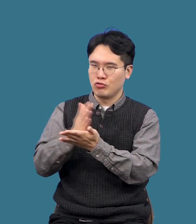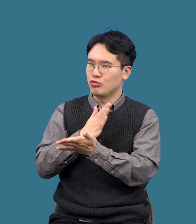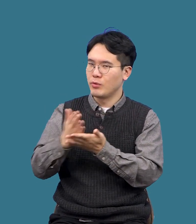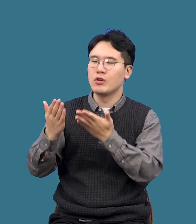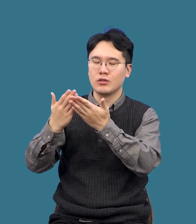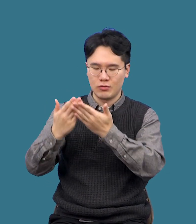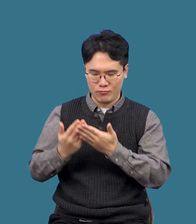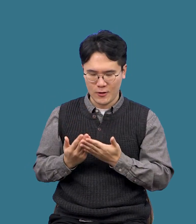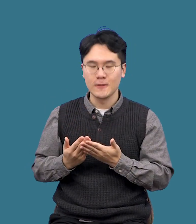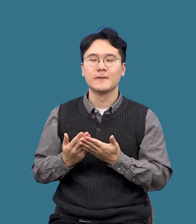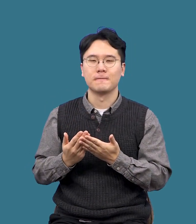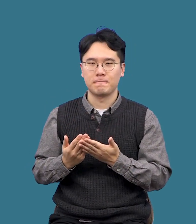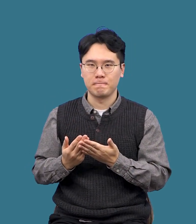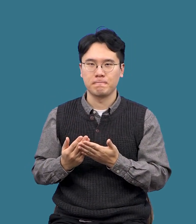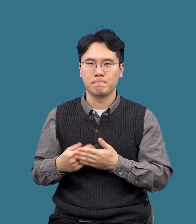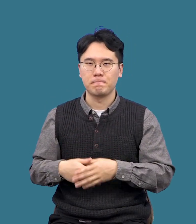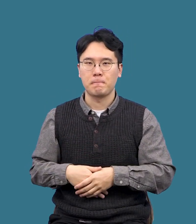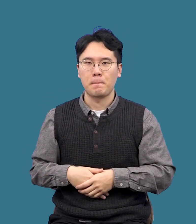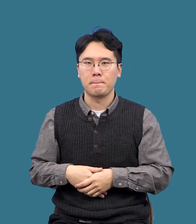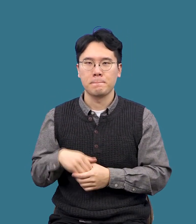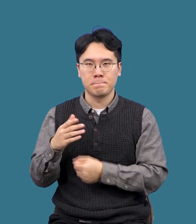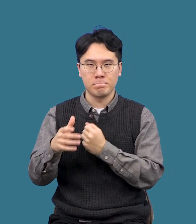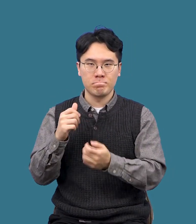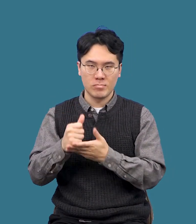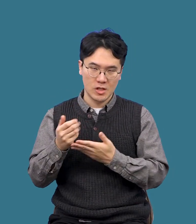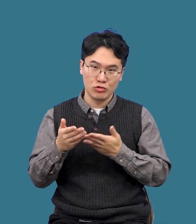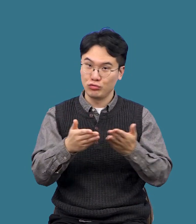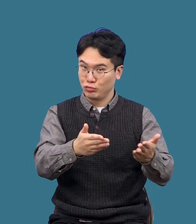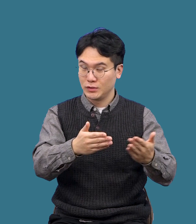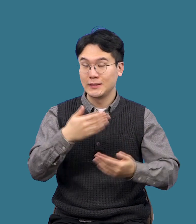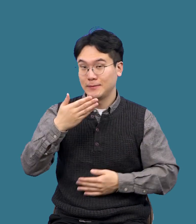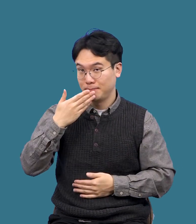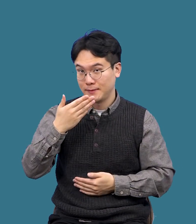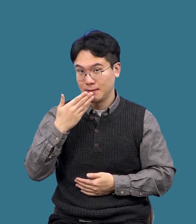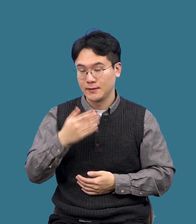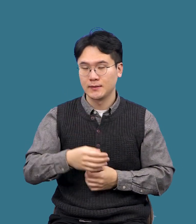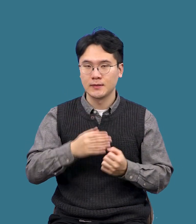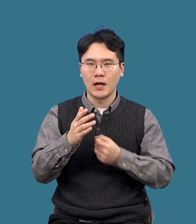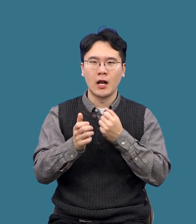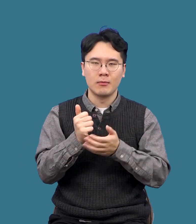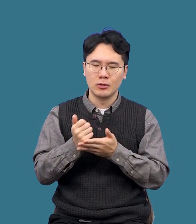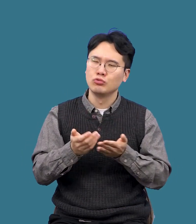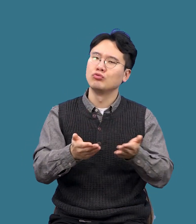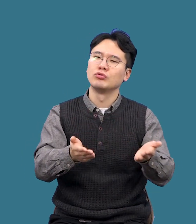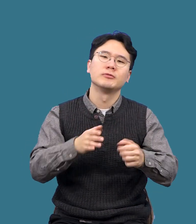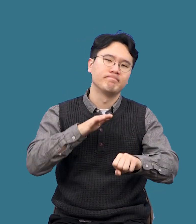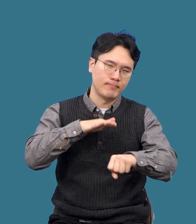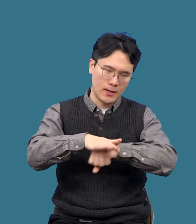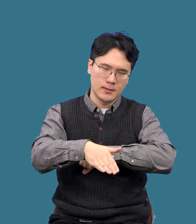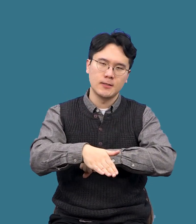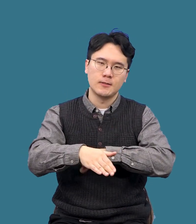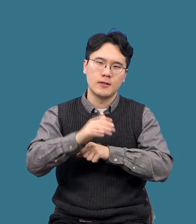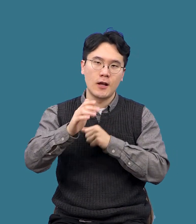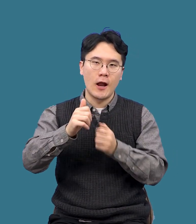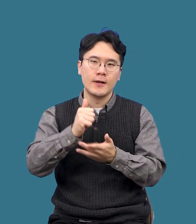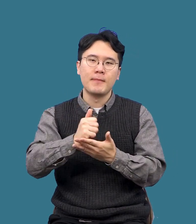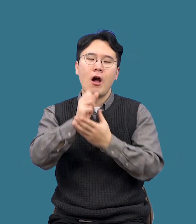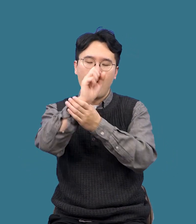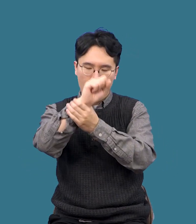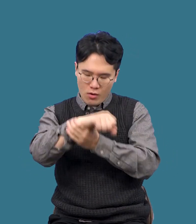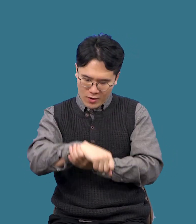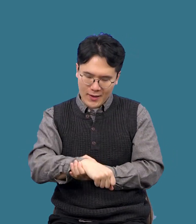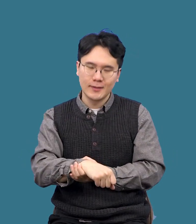위해서는 하나님이 주신 음식, 하나님이 주신 방식, 하나님이